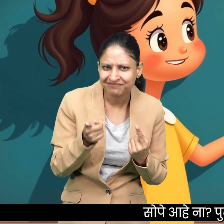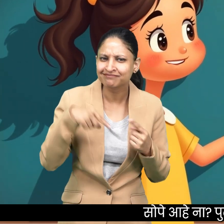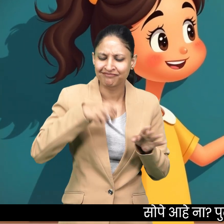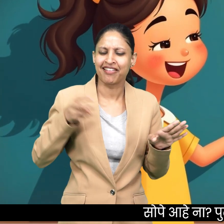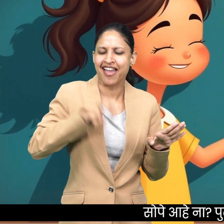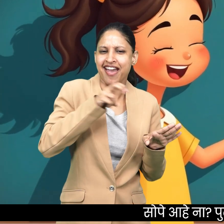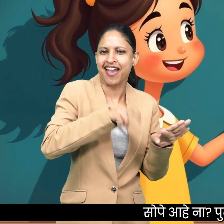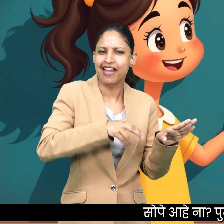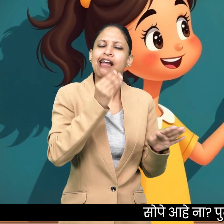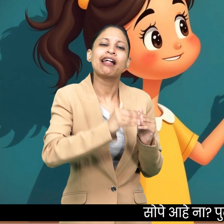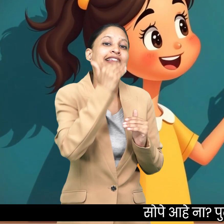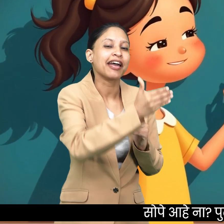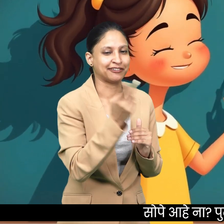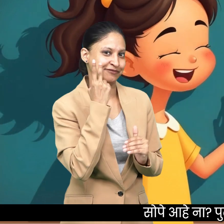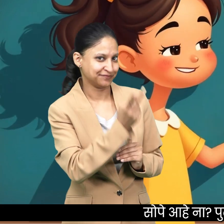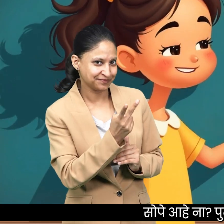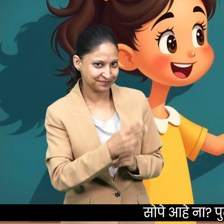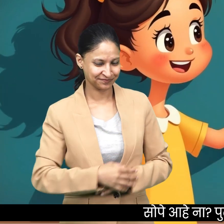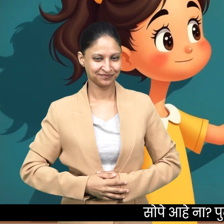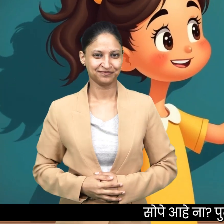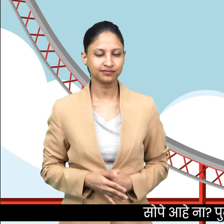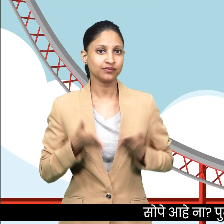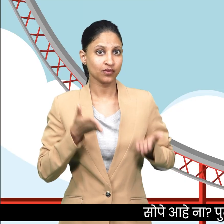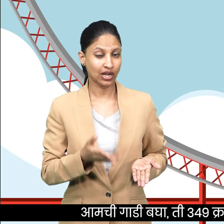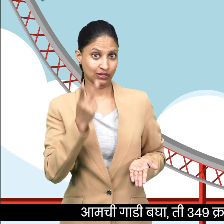सोपे आहे ना? पुढच्या प्रवासाला निघालो.